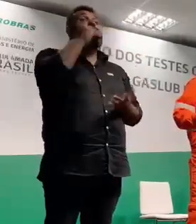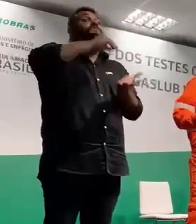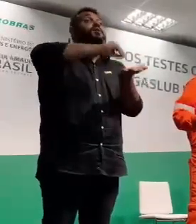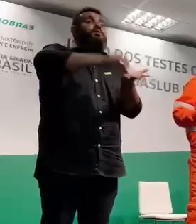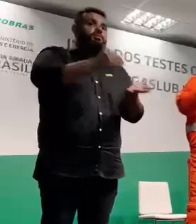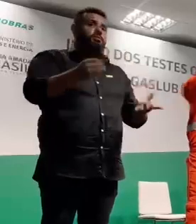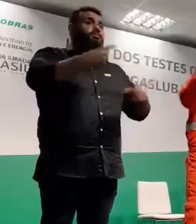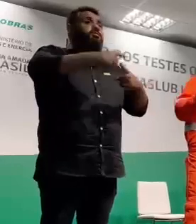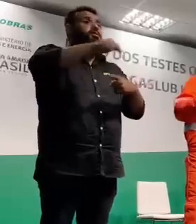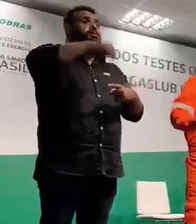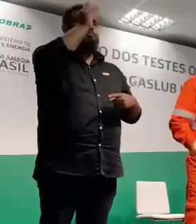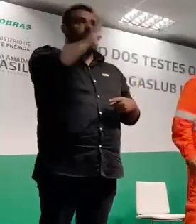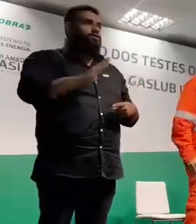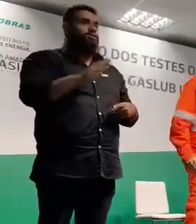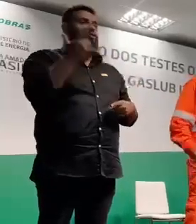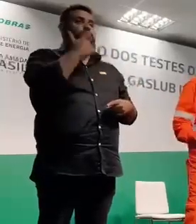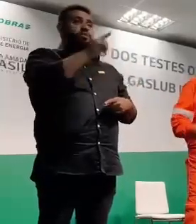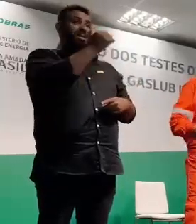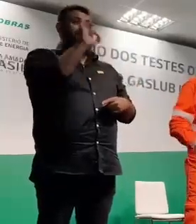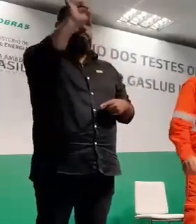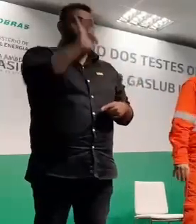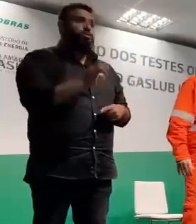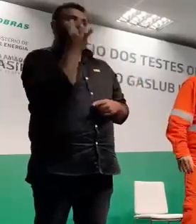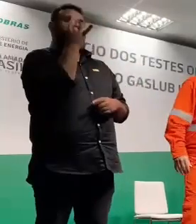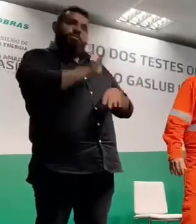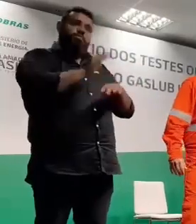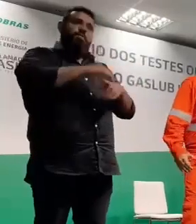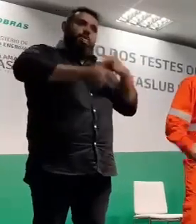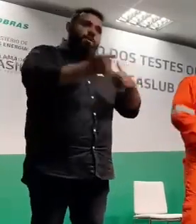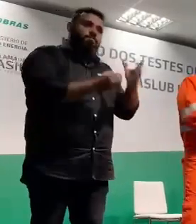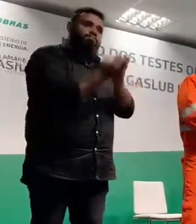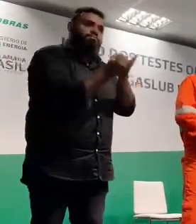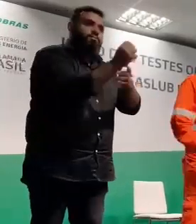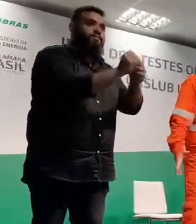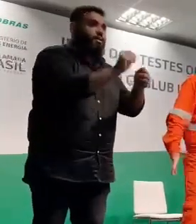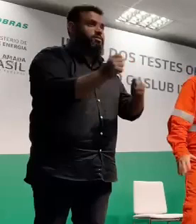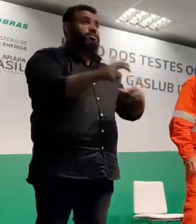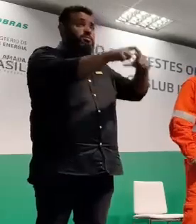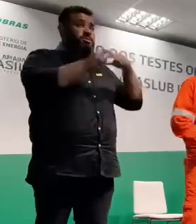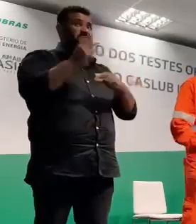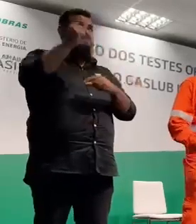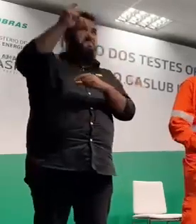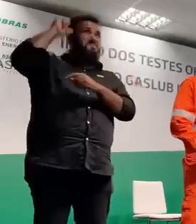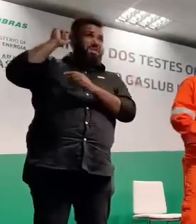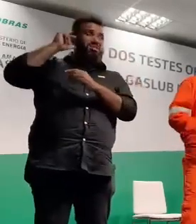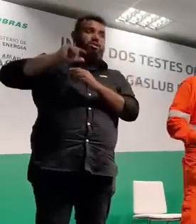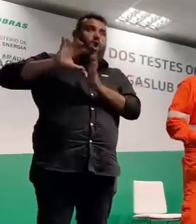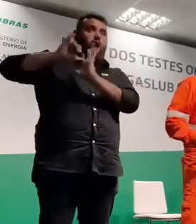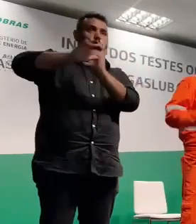que que o Brasil ainda não conseguiu atingir a autossuficiência desses produtos? Essa corrupção toda do passado,